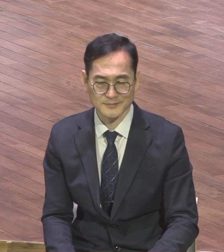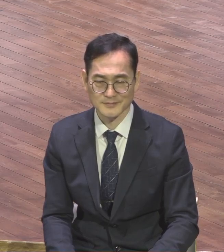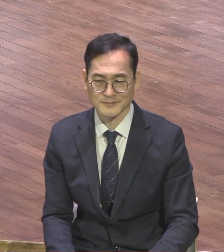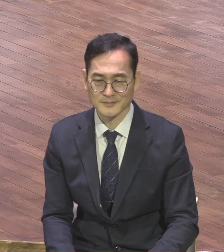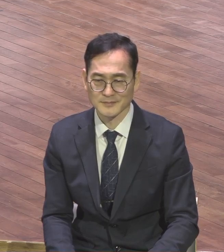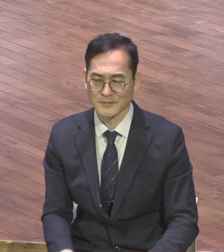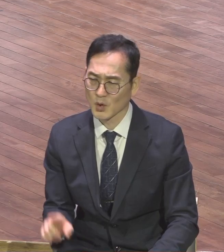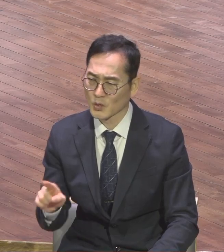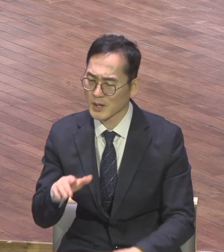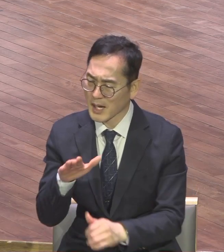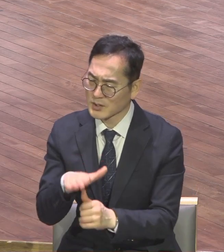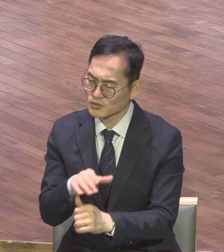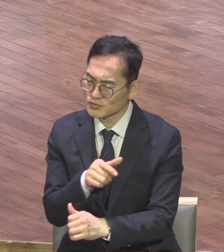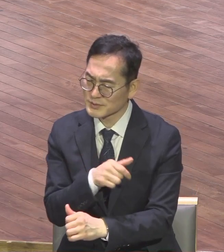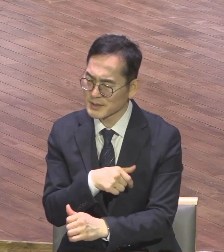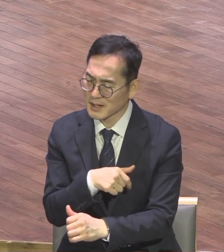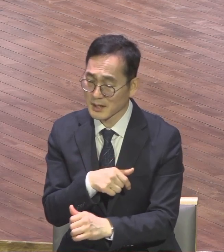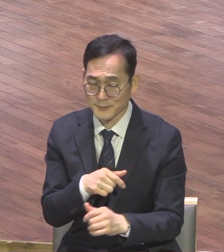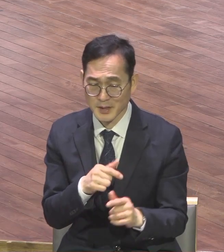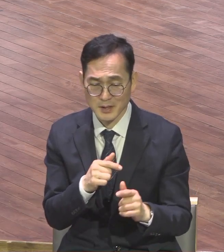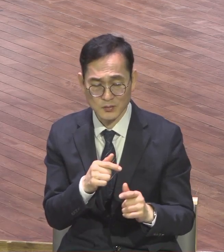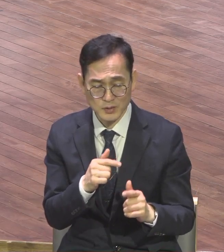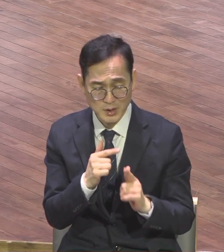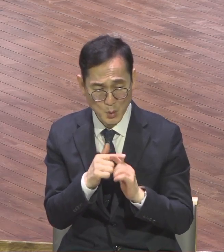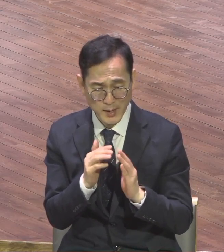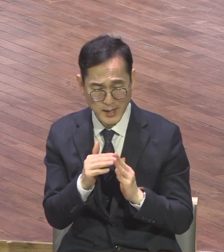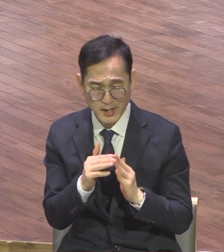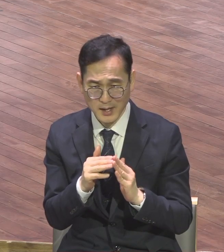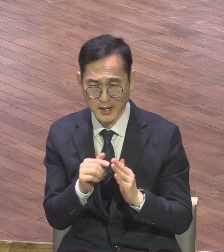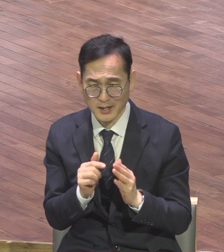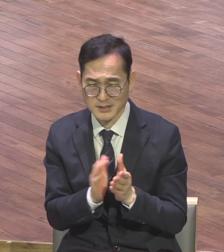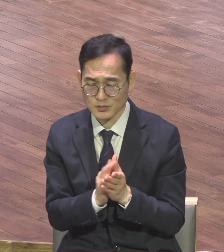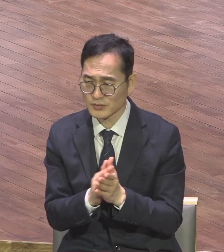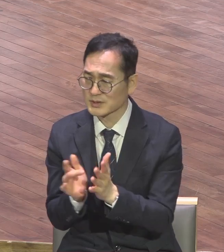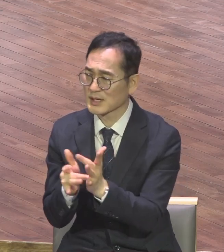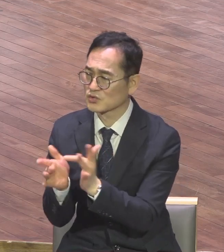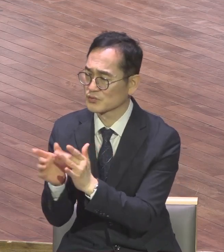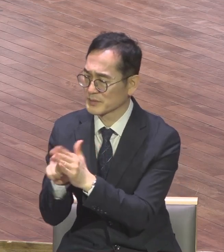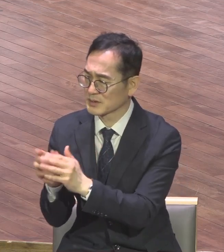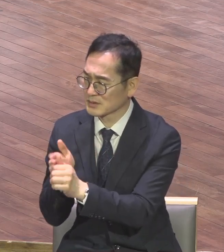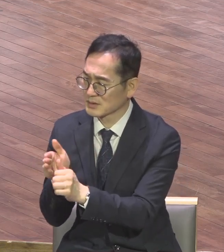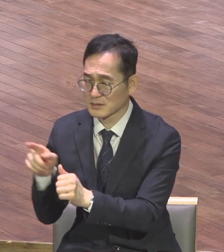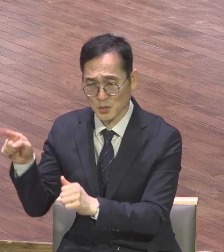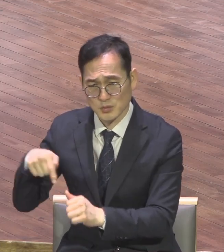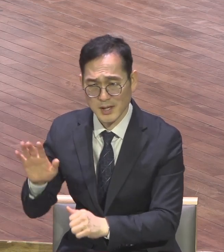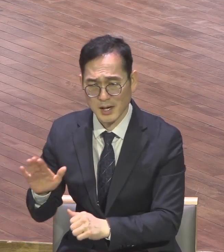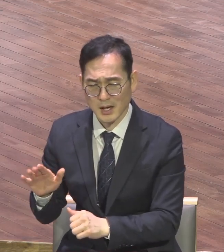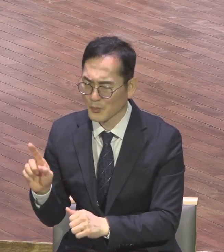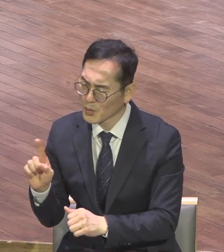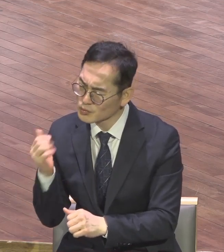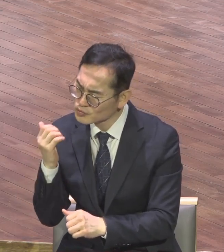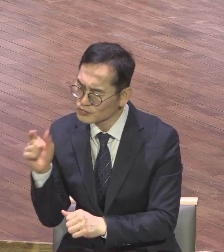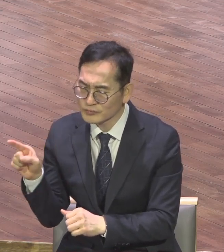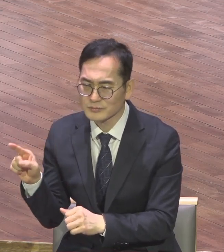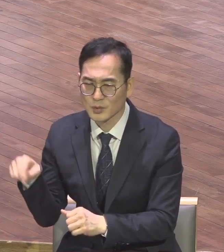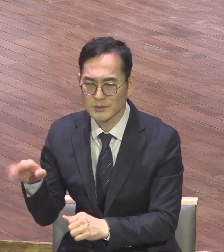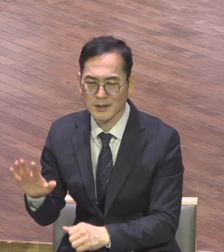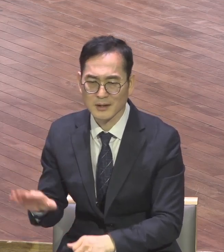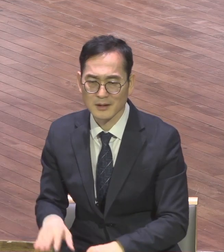교회도 안 나왔어. 친구가 우리 교회 다니는 친구가 예수 믿으러 안 나왔어. 안 나왔는데 말만